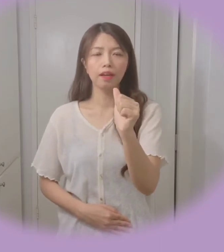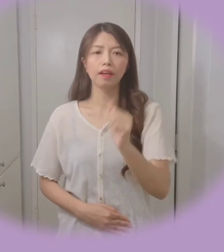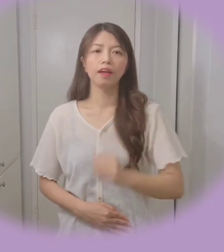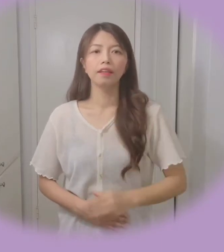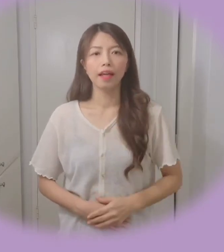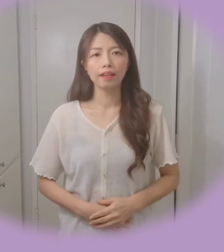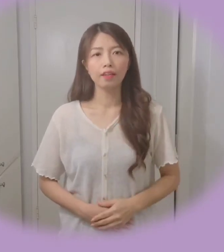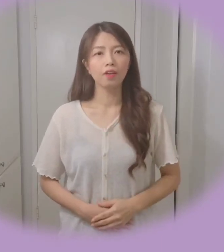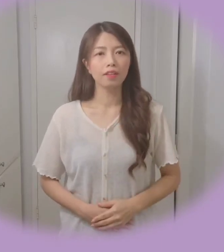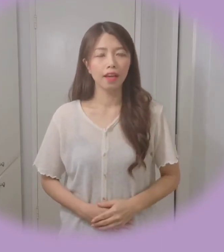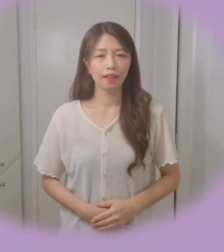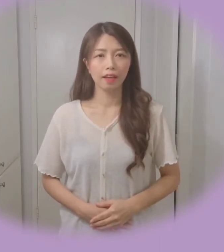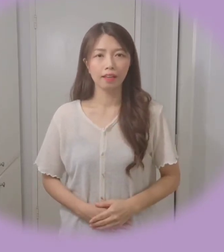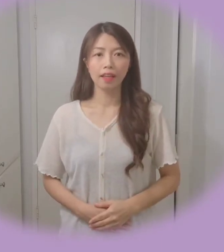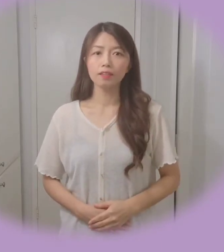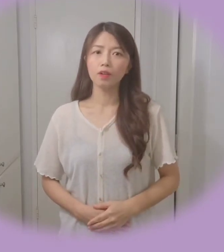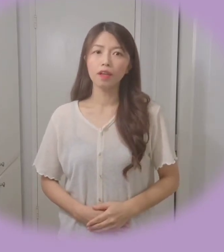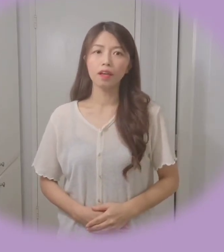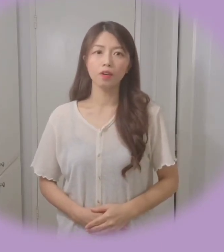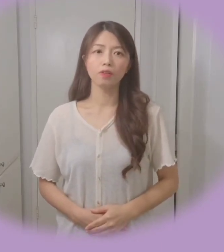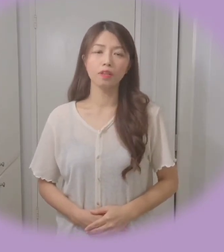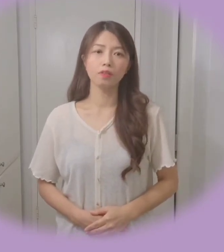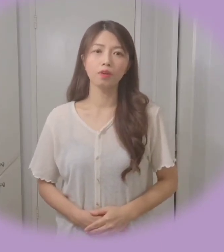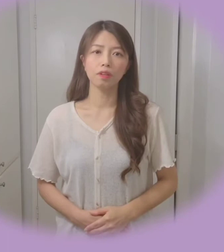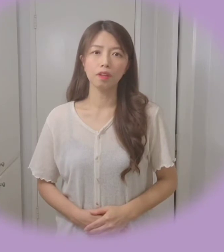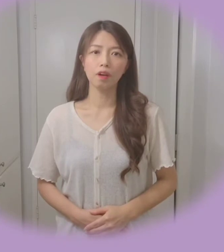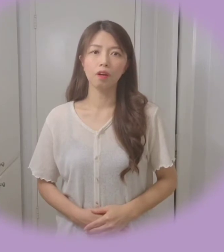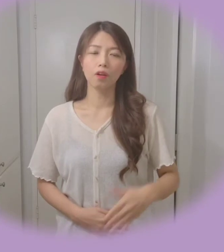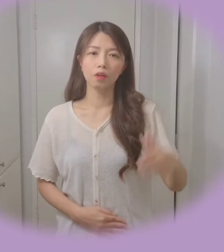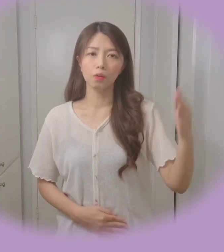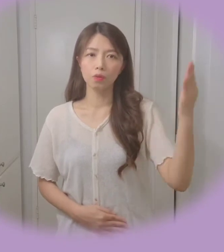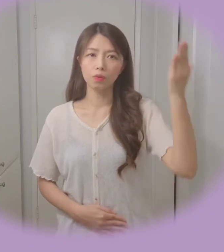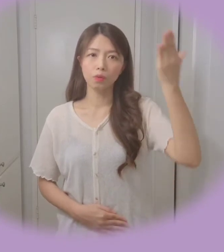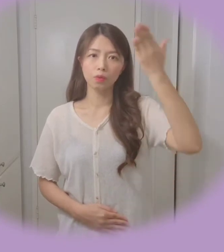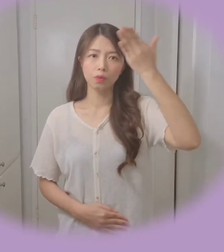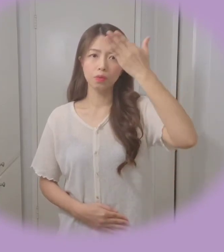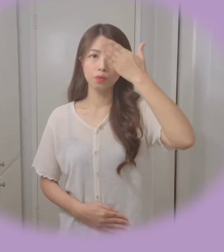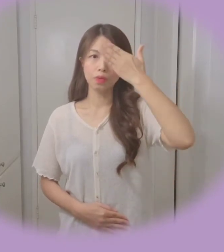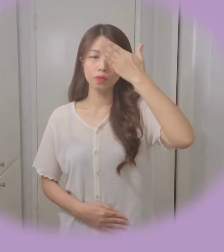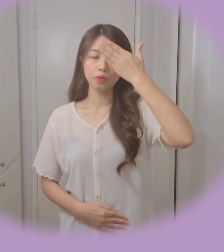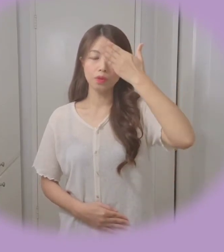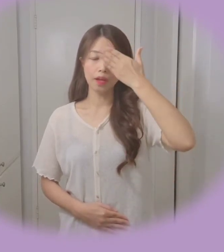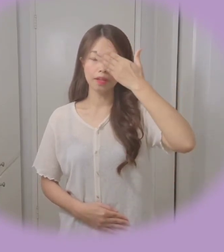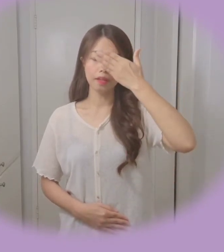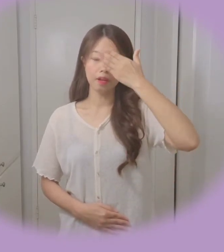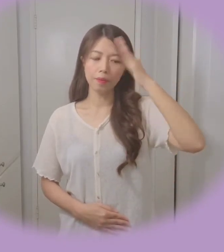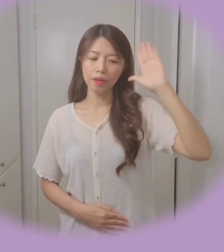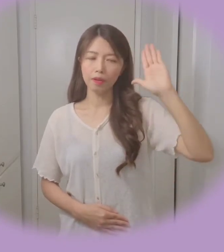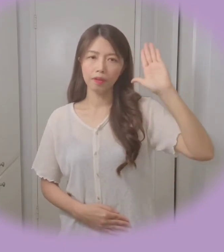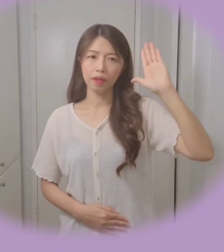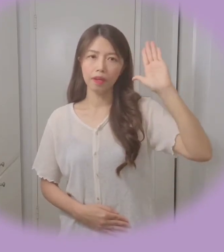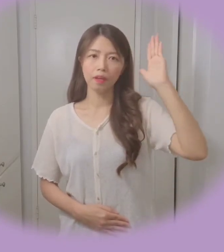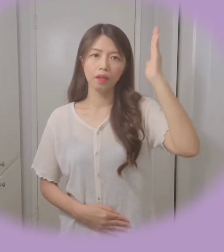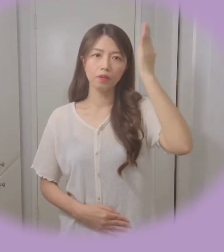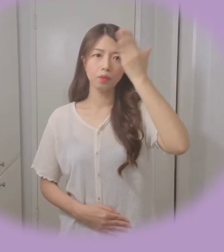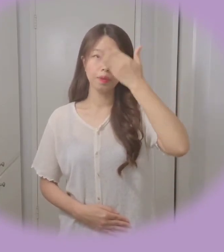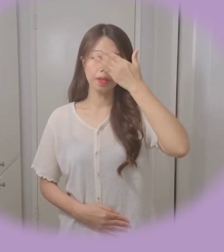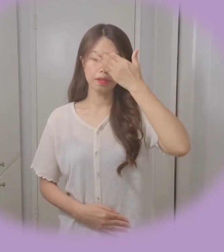뜻입니다. 낯설지 않아, 낯설다 이런 뜻의 수어는요. 오른손으로 한쪽 눈을 가린 다음에